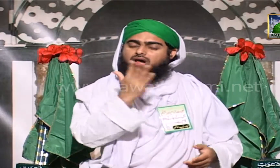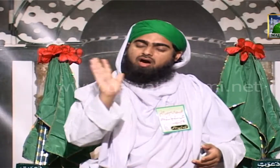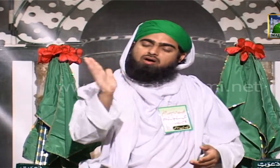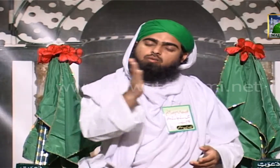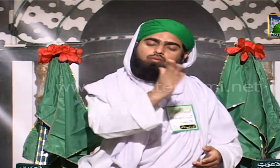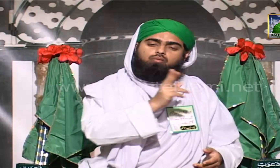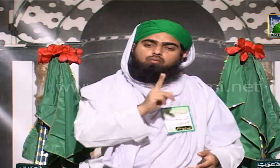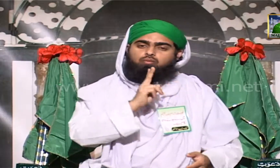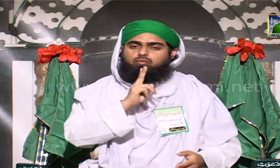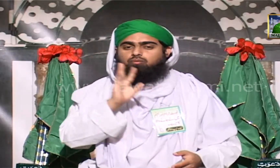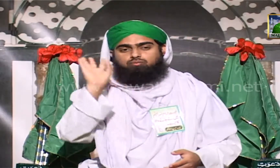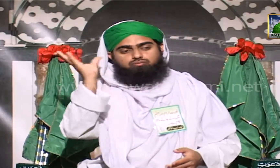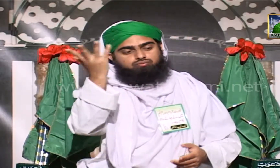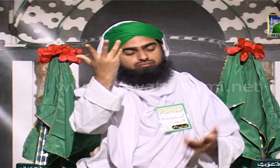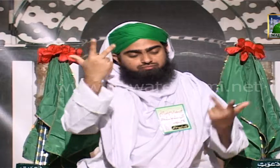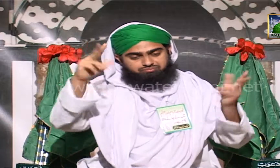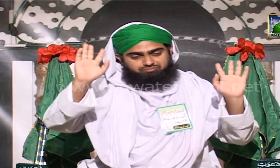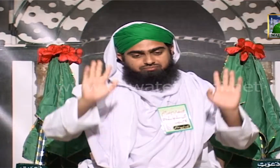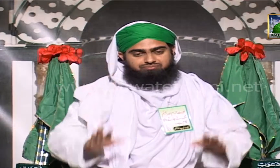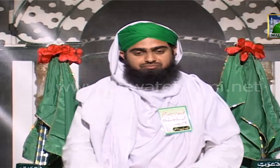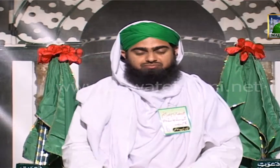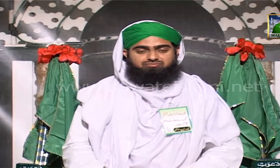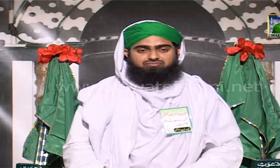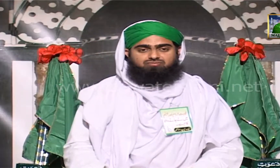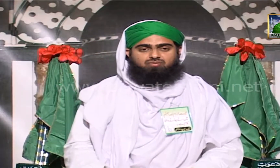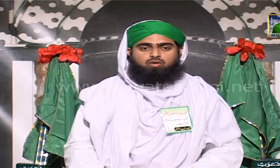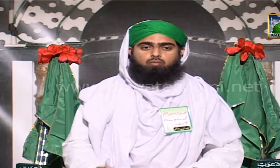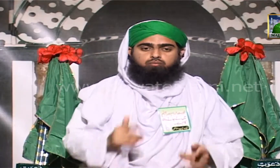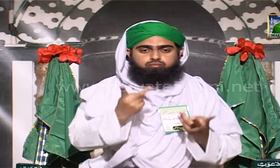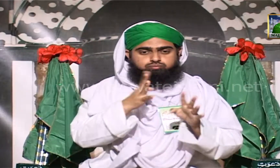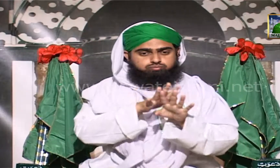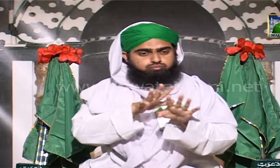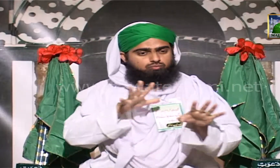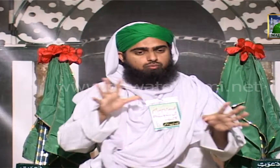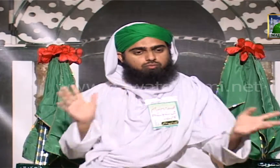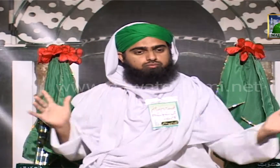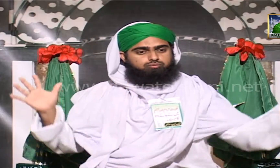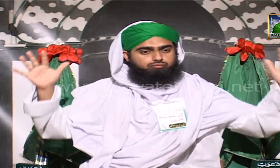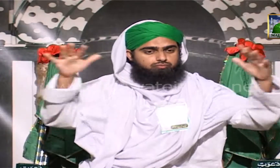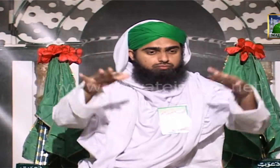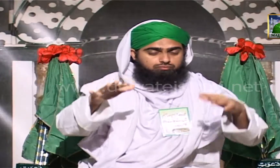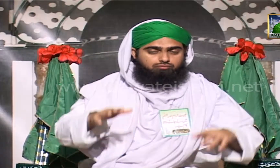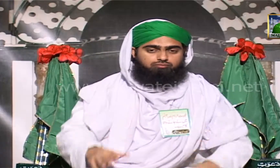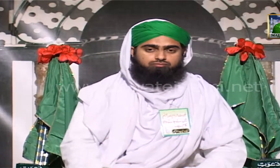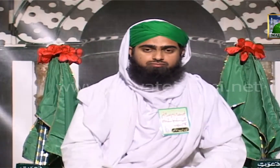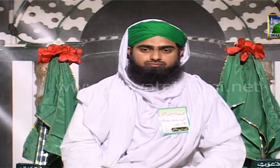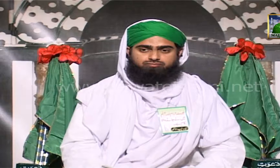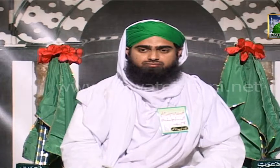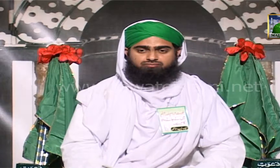ہو گئے, لوگ بولتے ہیں کہ اس نے حرام کا بچہ دینا. اب جناب والا بہت سارا ہجوم گھر پر پہنچ گیا, مشتعل ہو